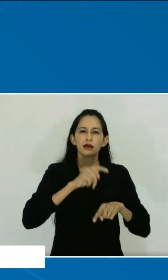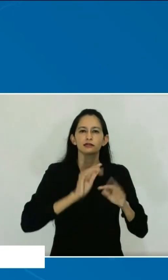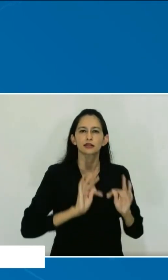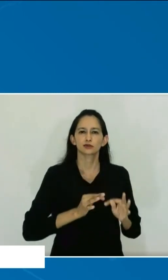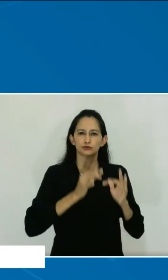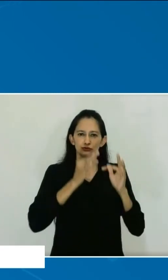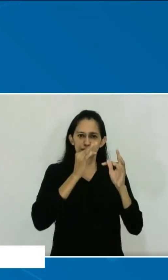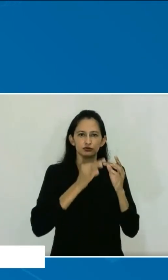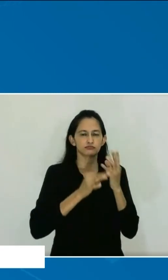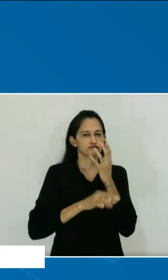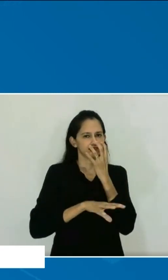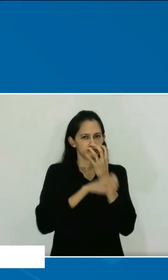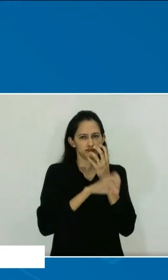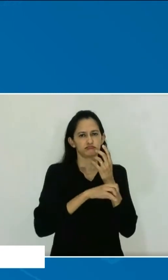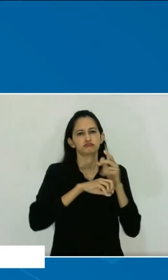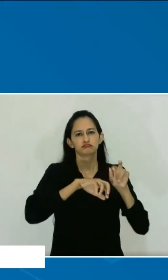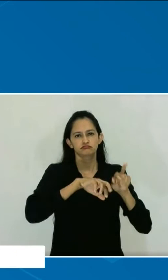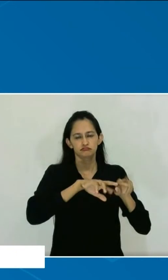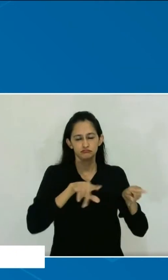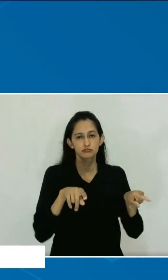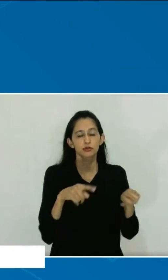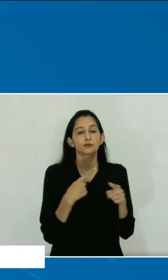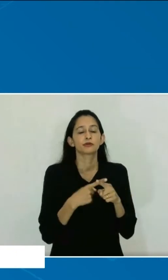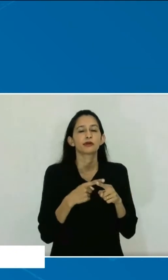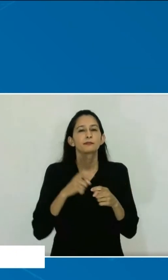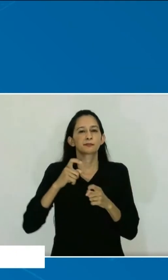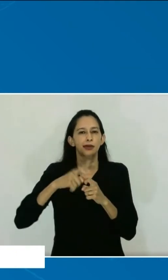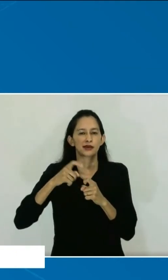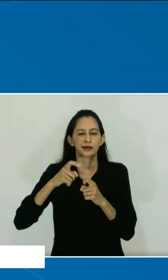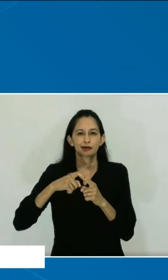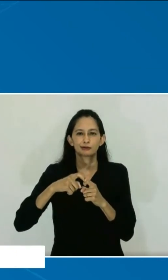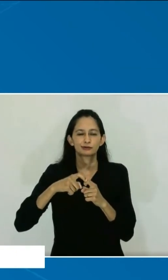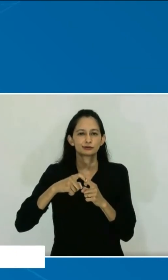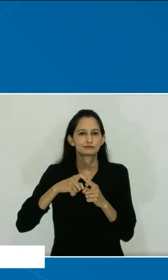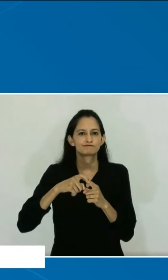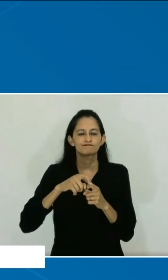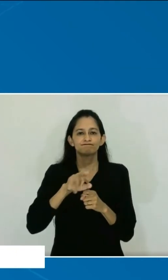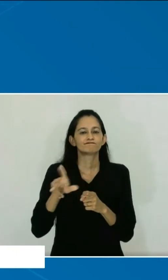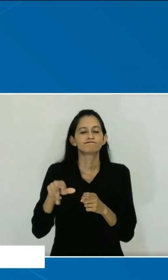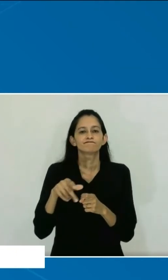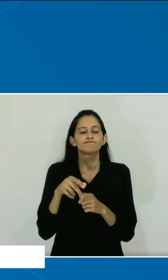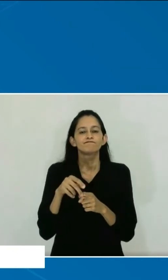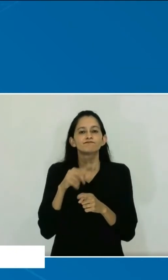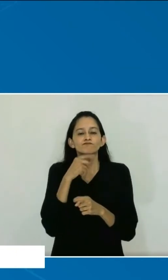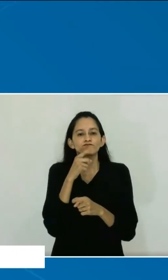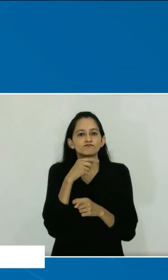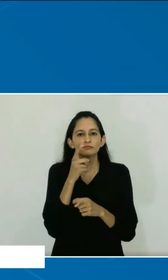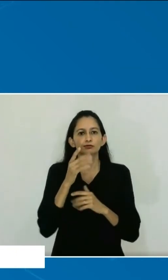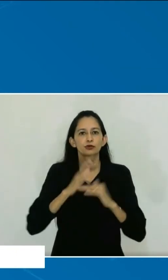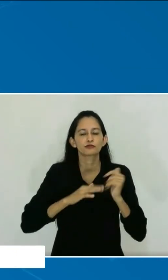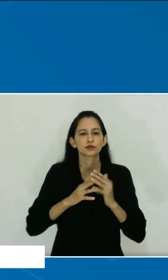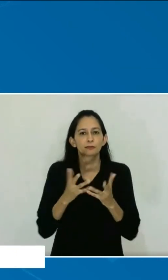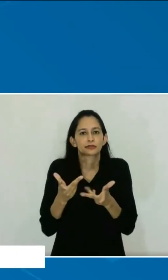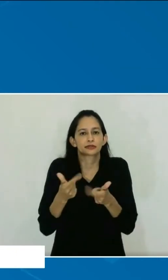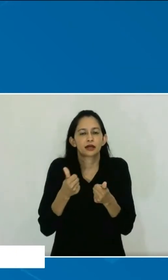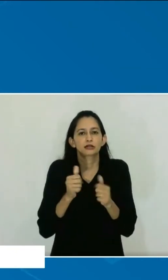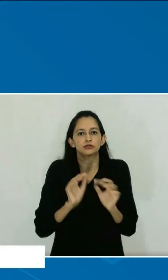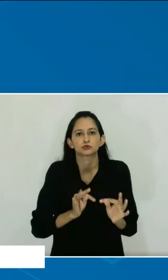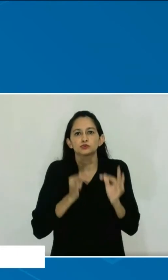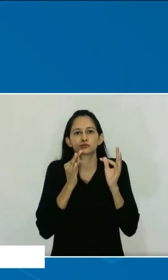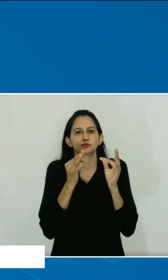dos médicos eram de unidades básicas de saúde, então não tinha mais essa habilidade, que para o momento era uma